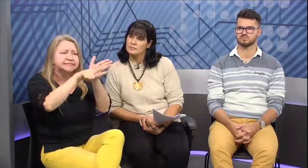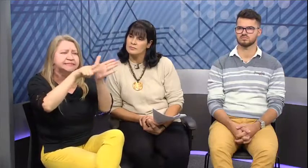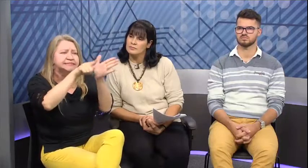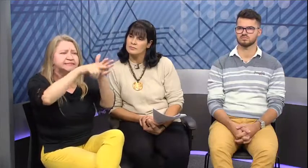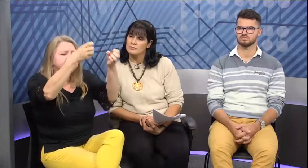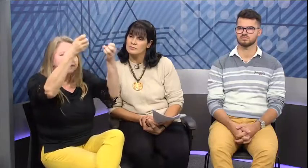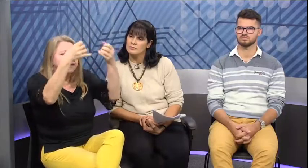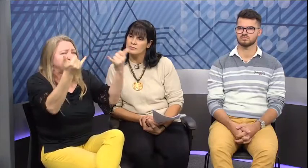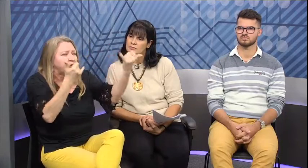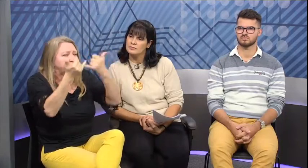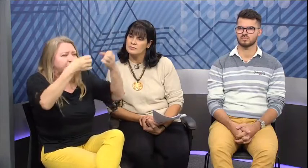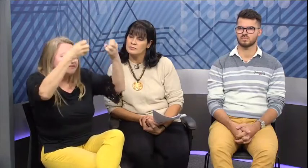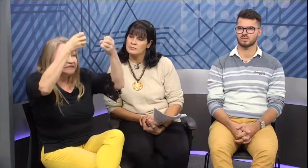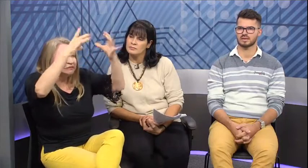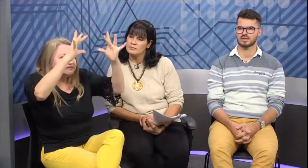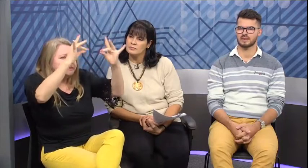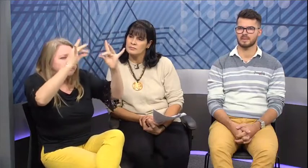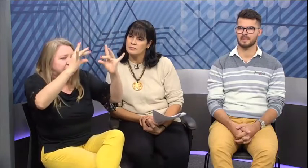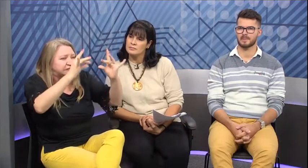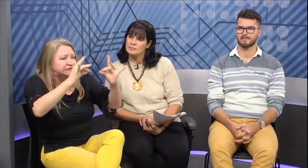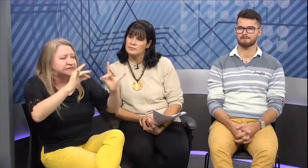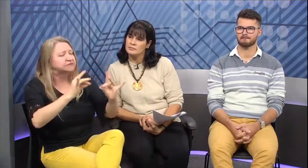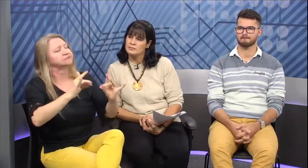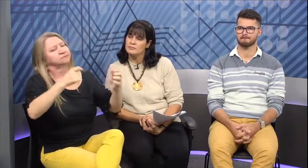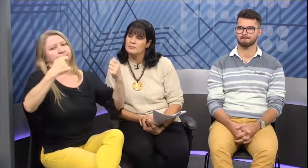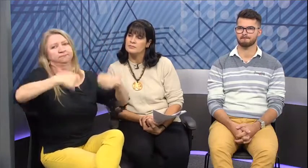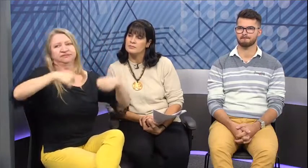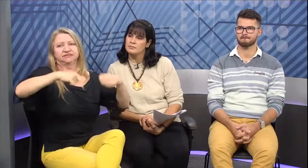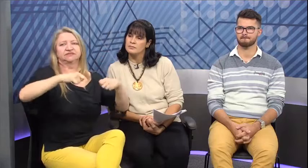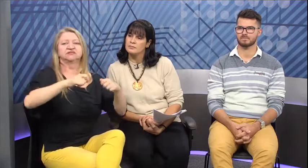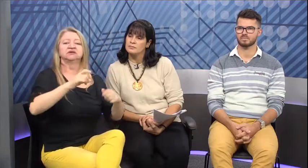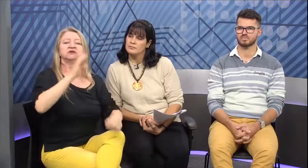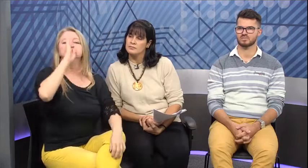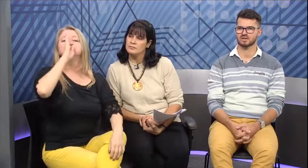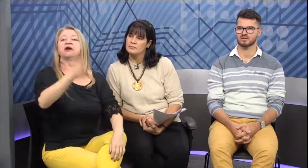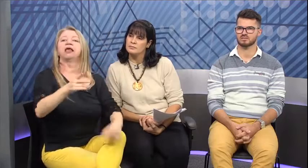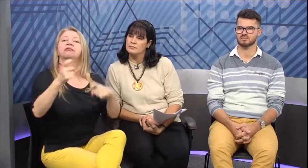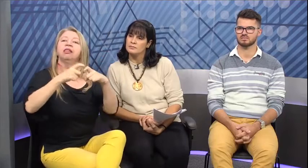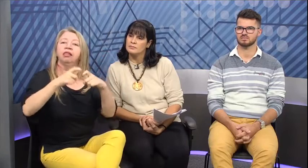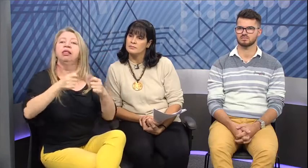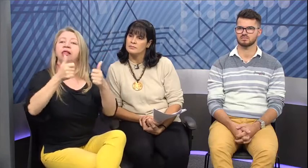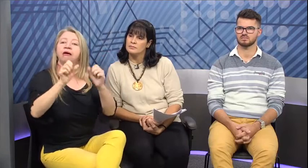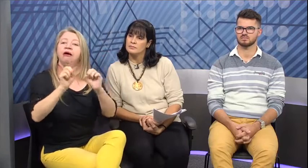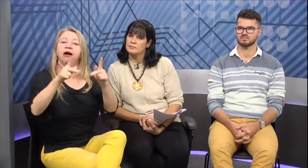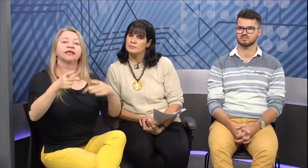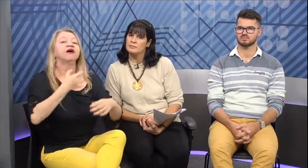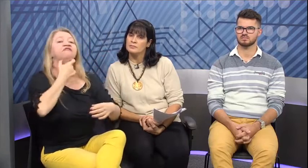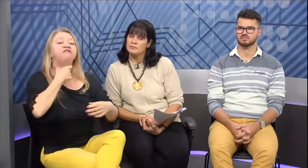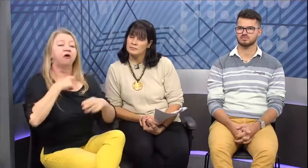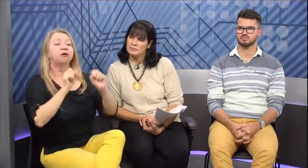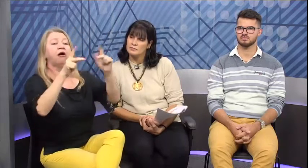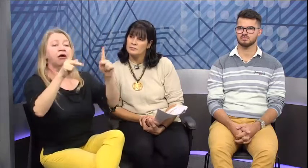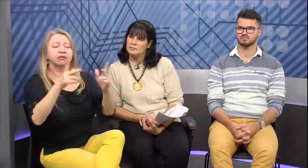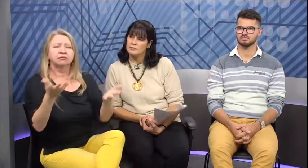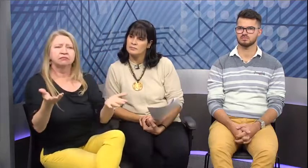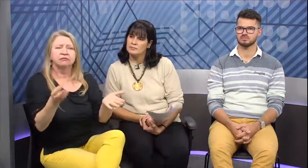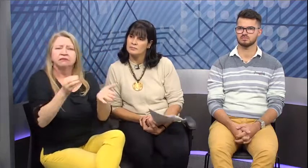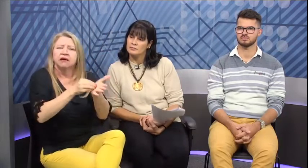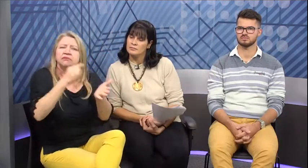surdos. Então, eu acredito que os pais eles deveriam buscar outras informações detalhadas de outras possibilidades, né? Às vezes vai